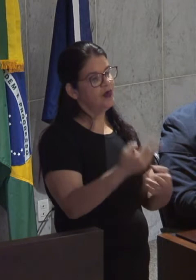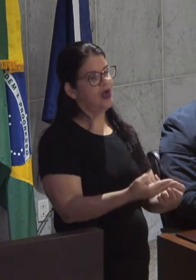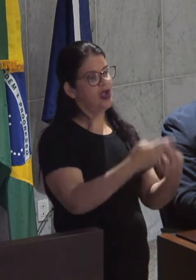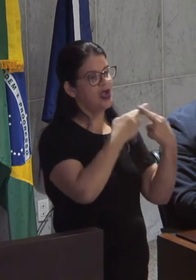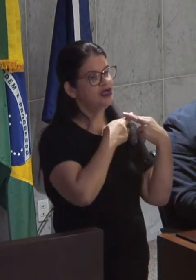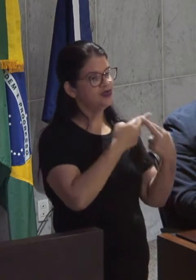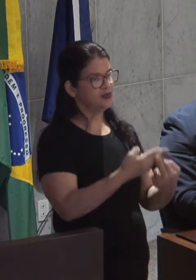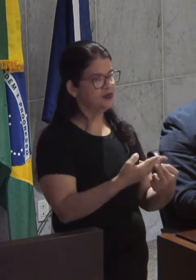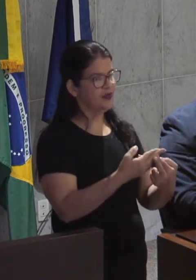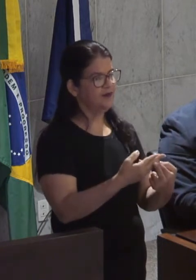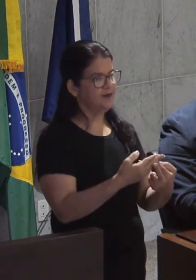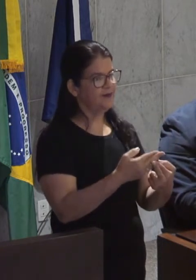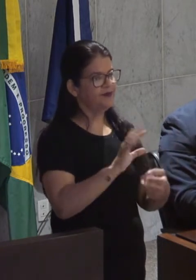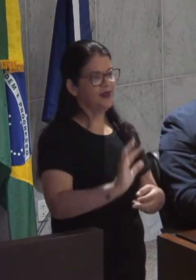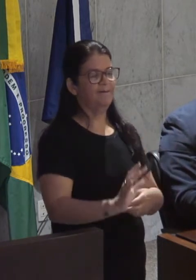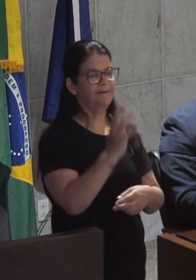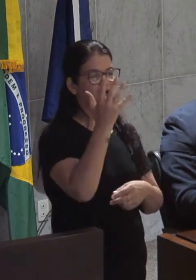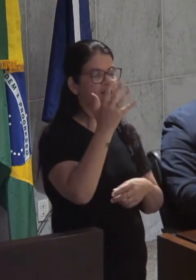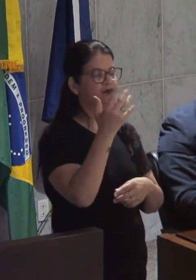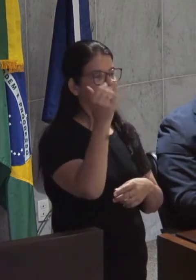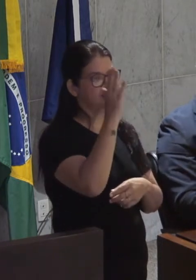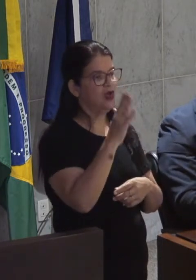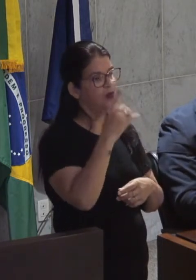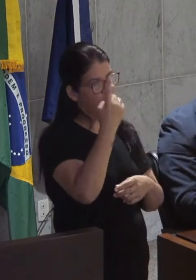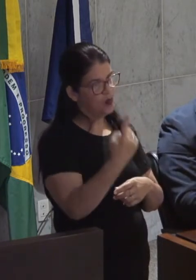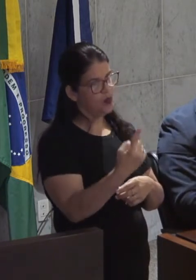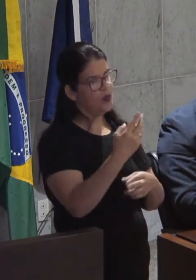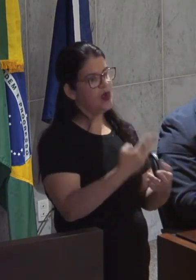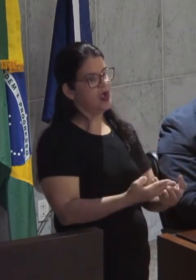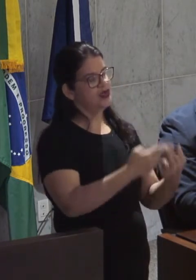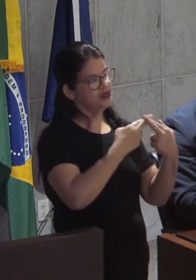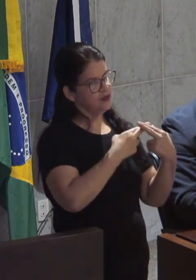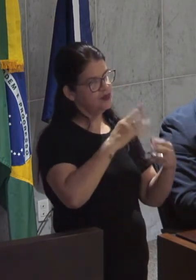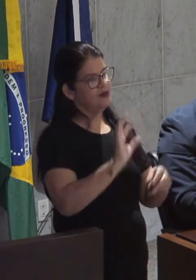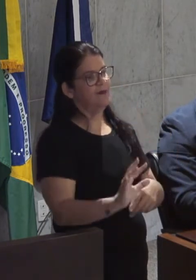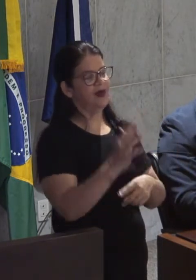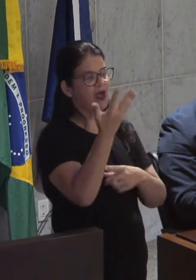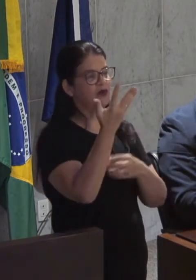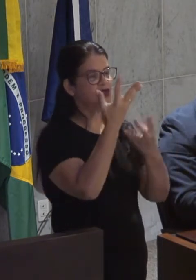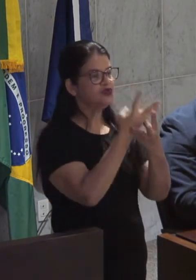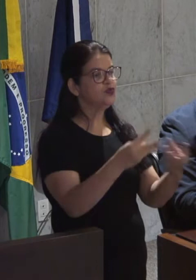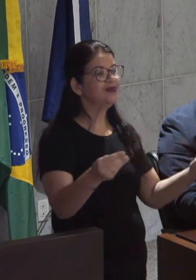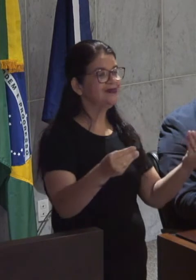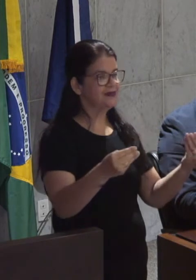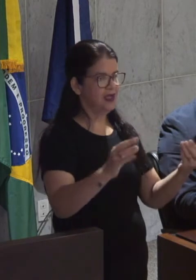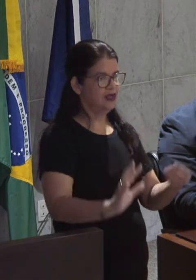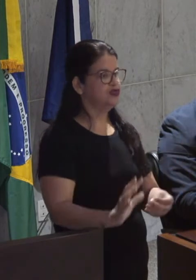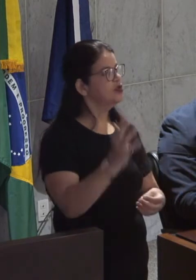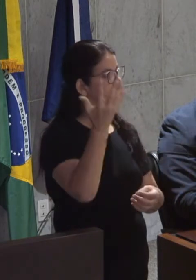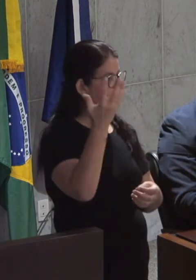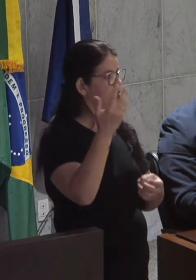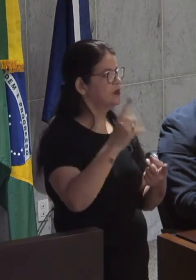responsável para acontecer no Brasil, foi um dos, para acontecer no Brasil o desastre que está acontecendo.